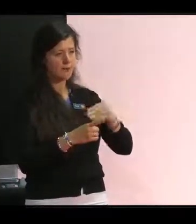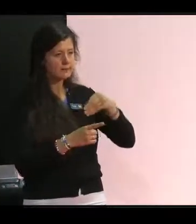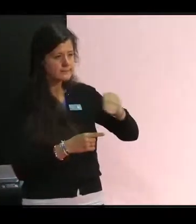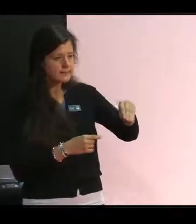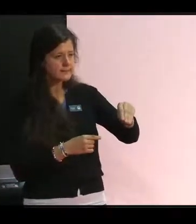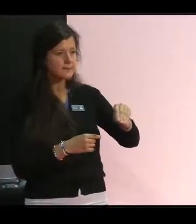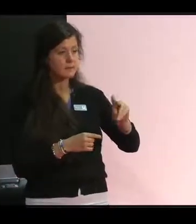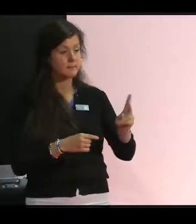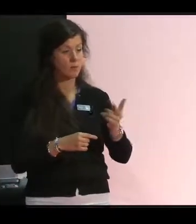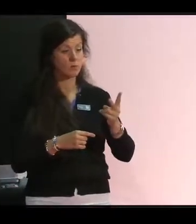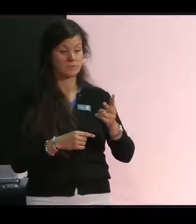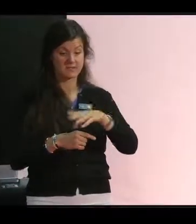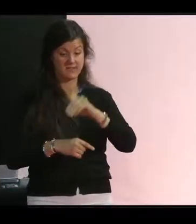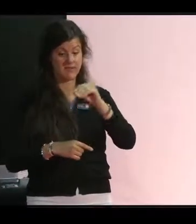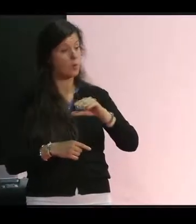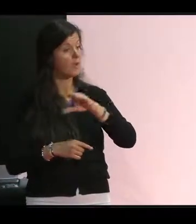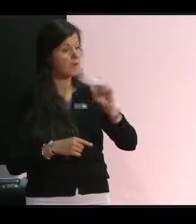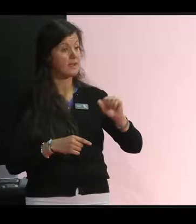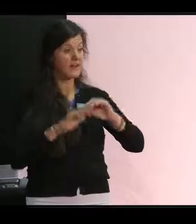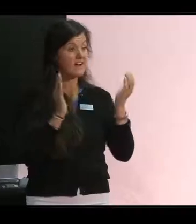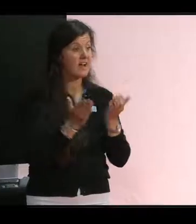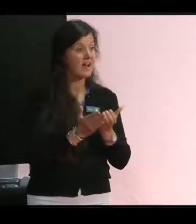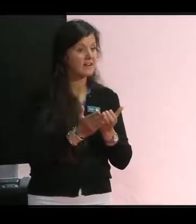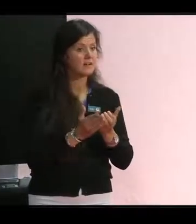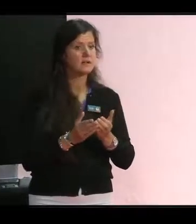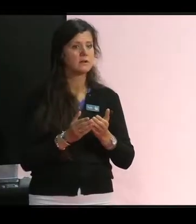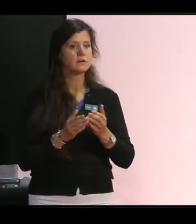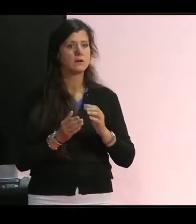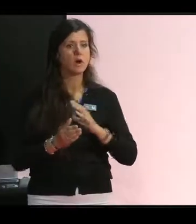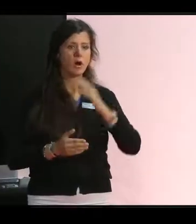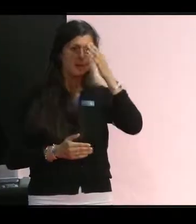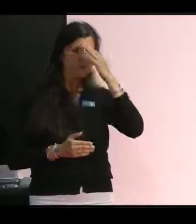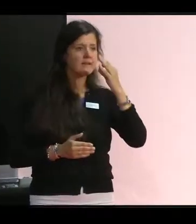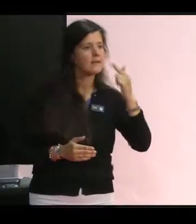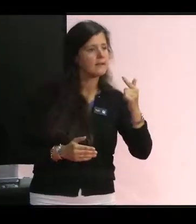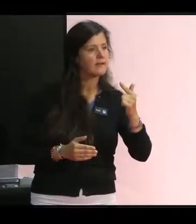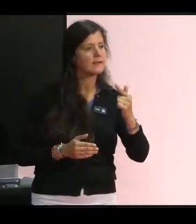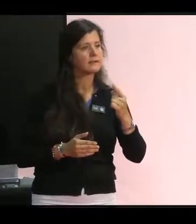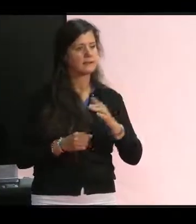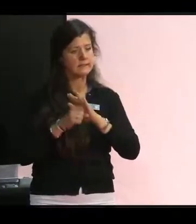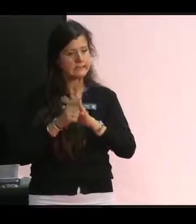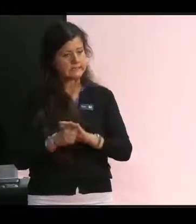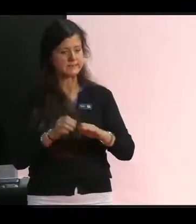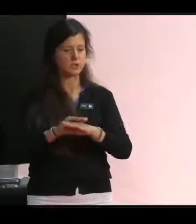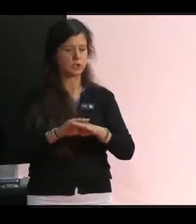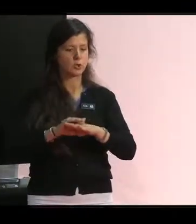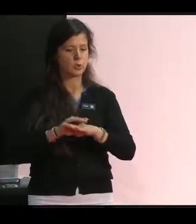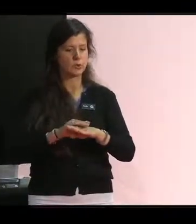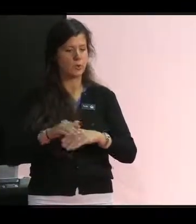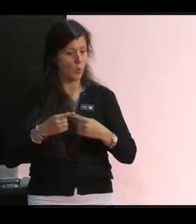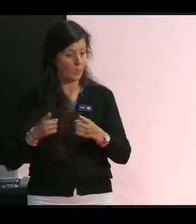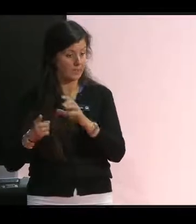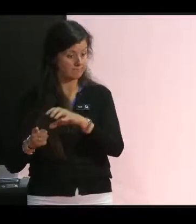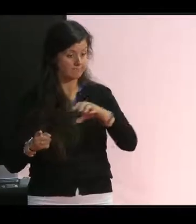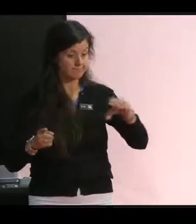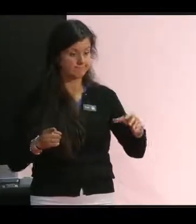både Sverige men också globalt. Var också medveten om att olika diskrimineringsgrunder samspelar. Så